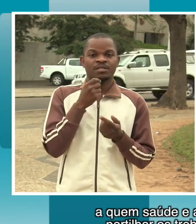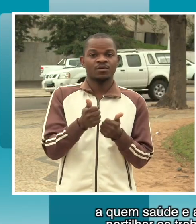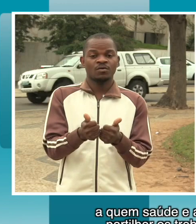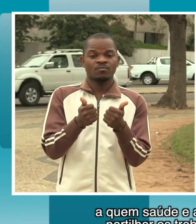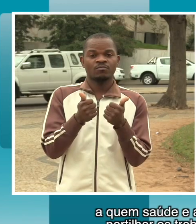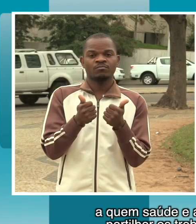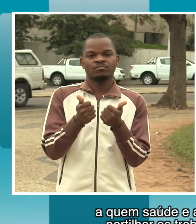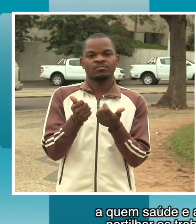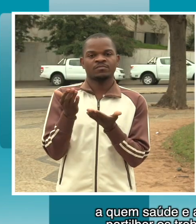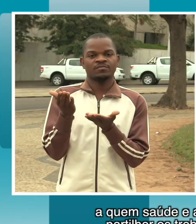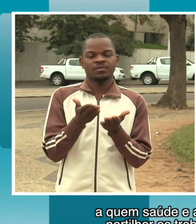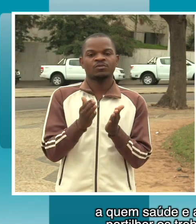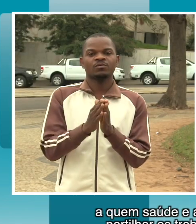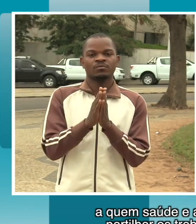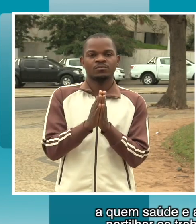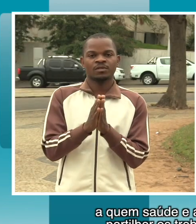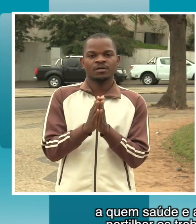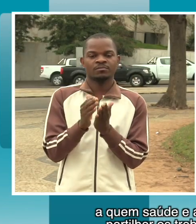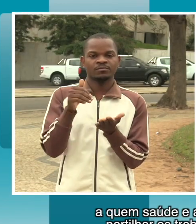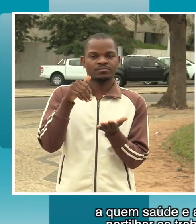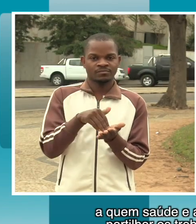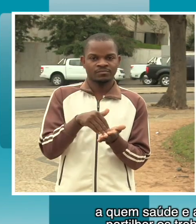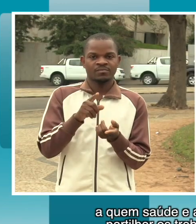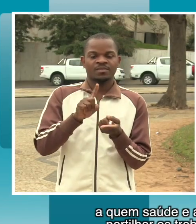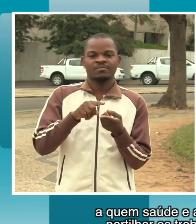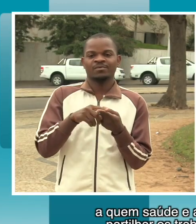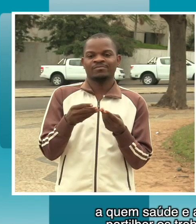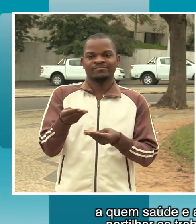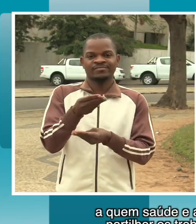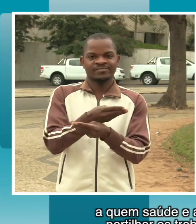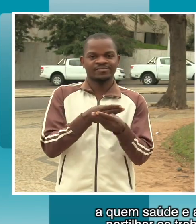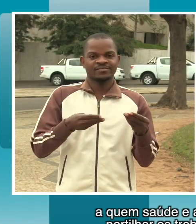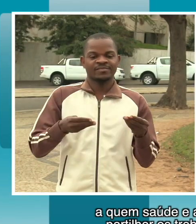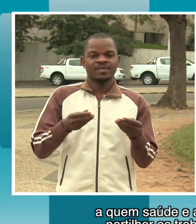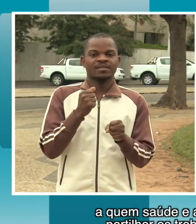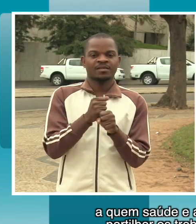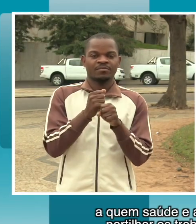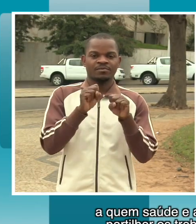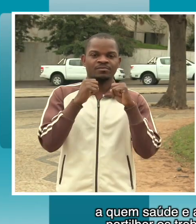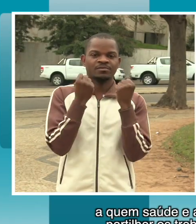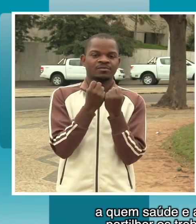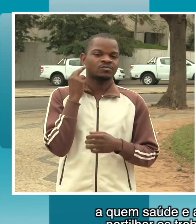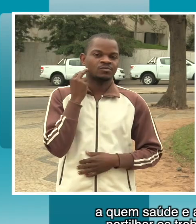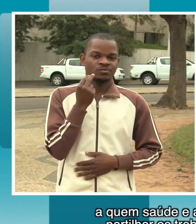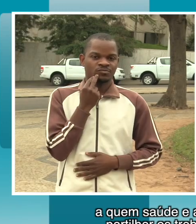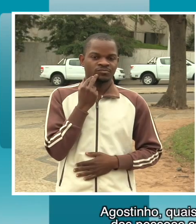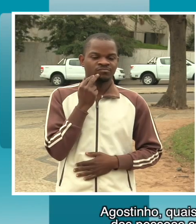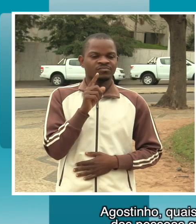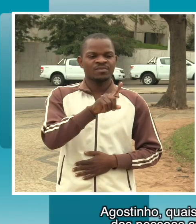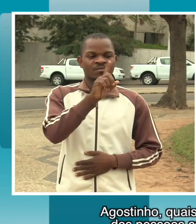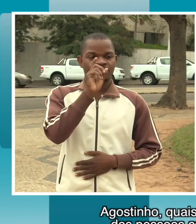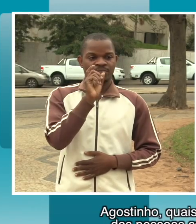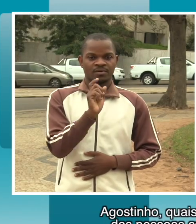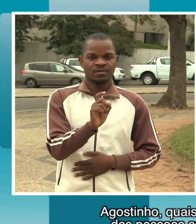agradecer por estar cá e para partilhar um pouco dos trabalhos desta agremiação.